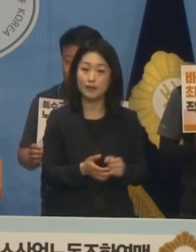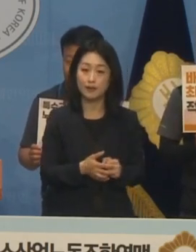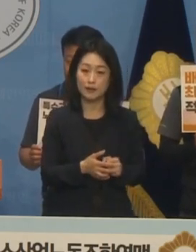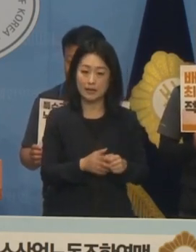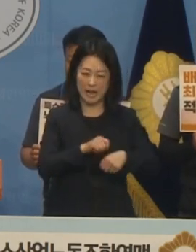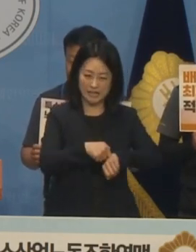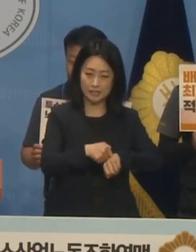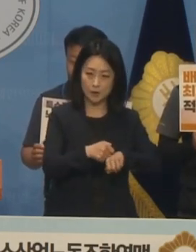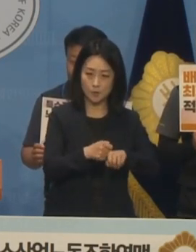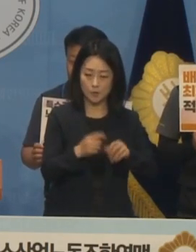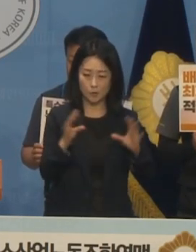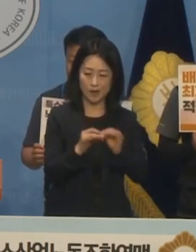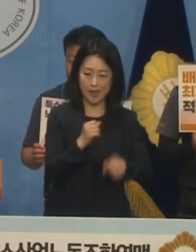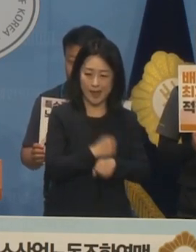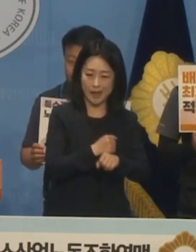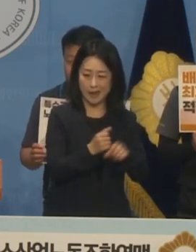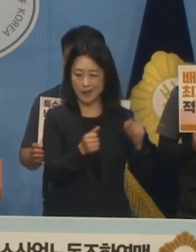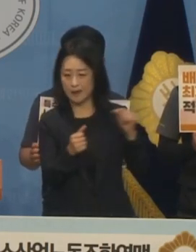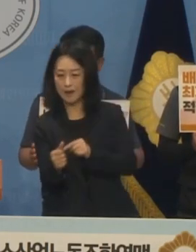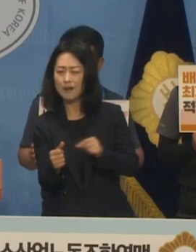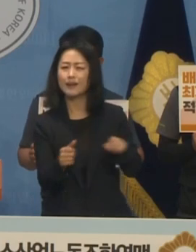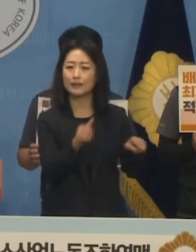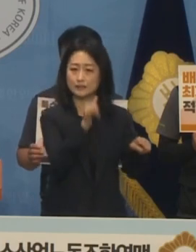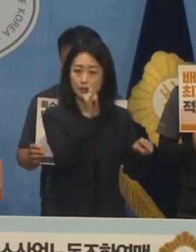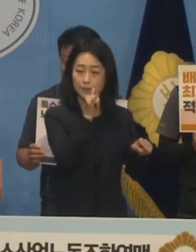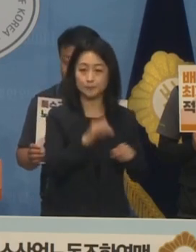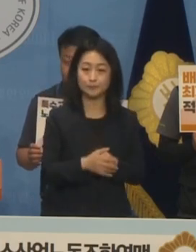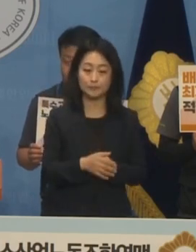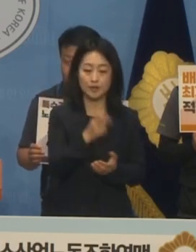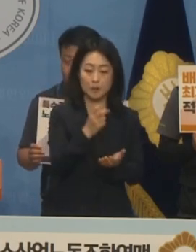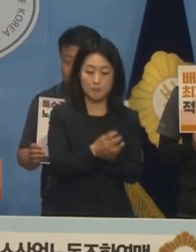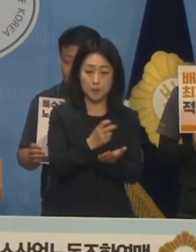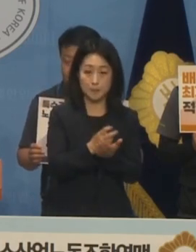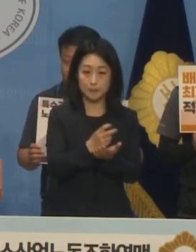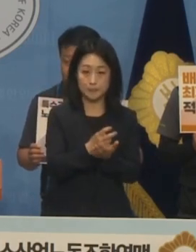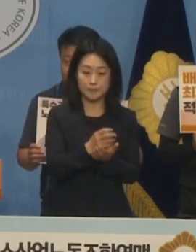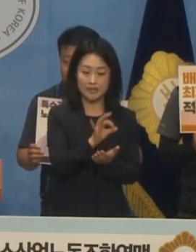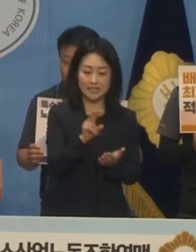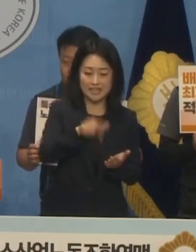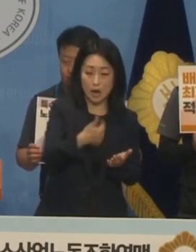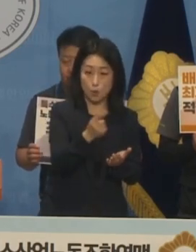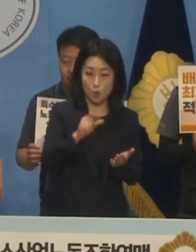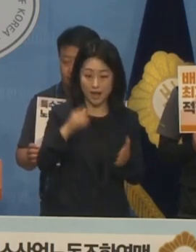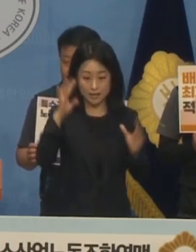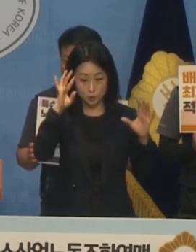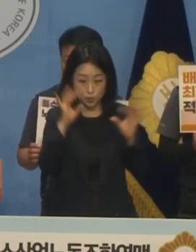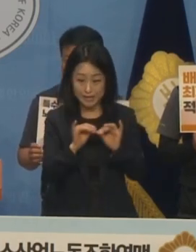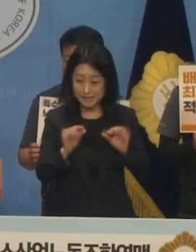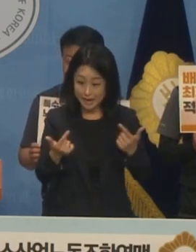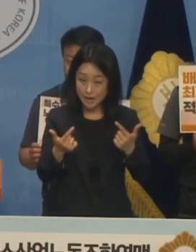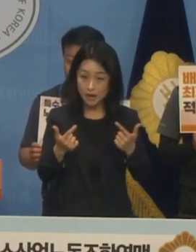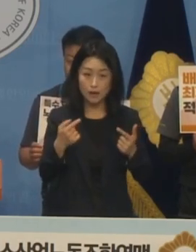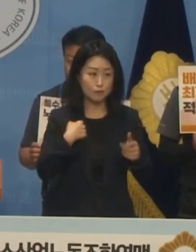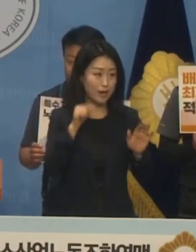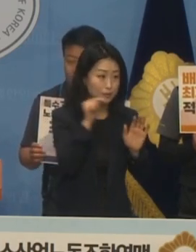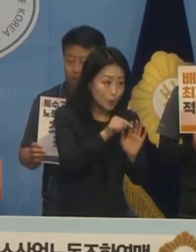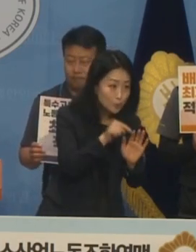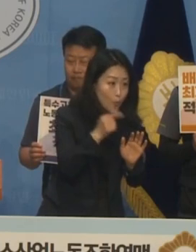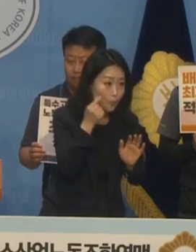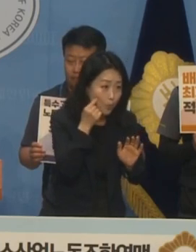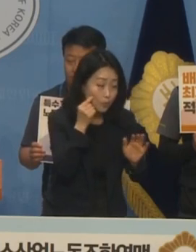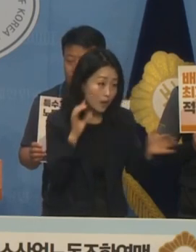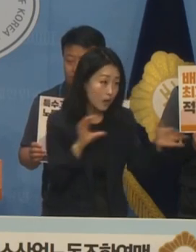조항을 적용받을 수 없기 때문입니다. 이것을 이용해서 플랫폼 기업은 배달 노동자에게 지급하는 배달료를